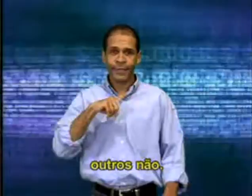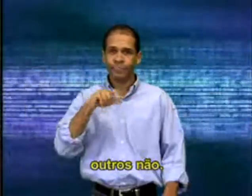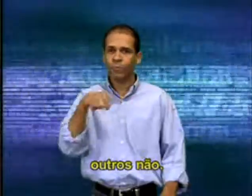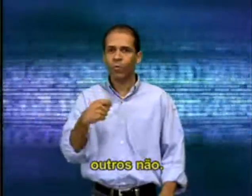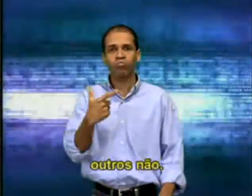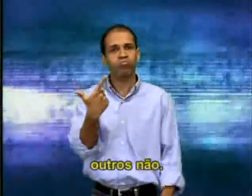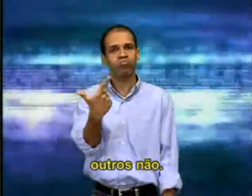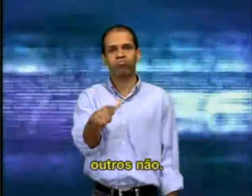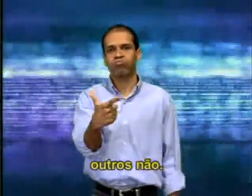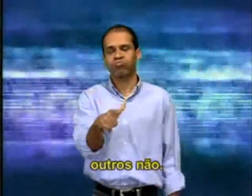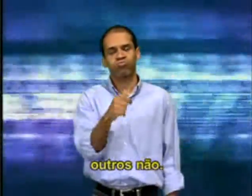outros não.